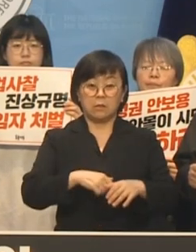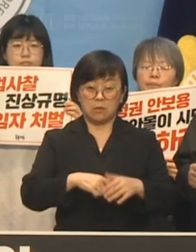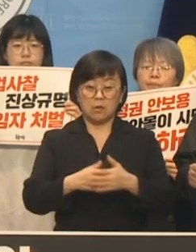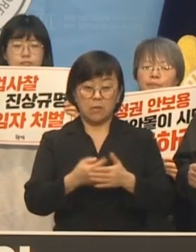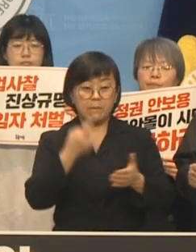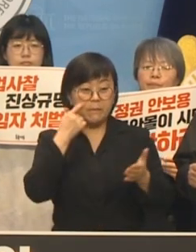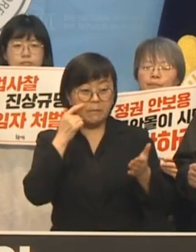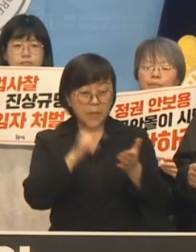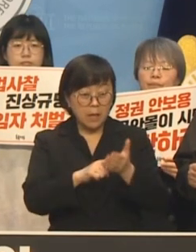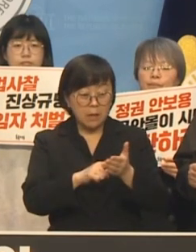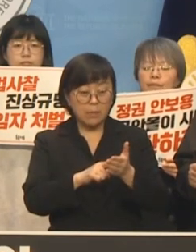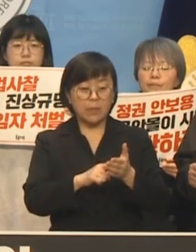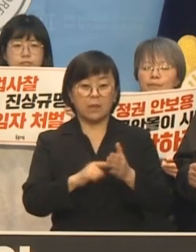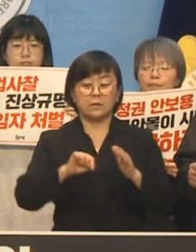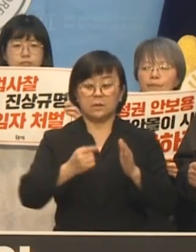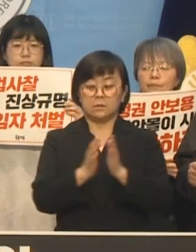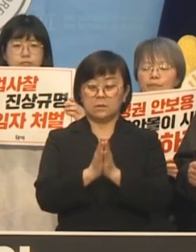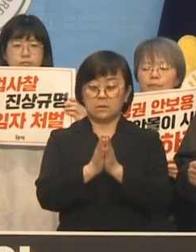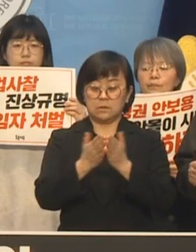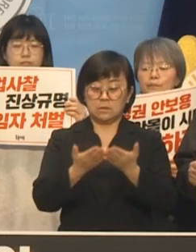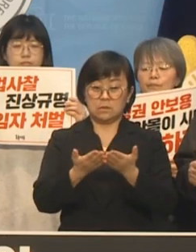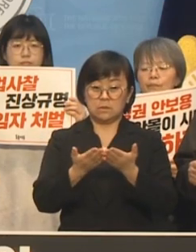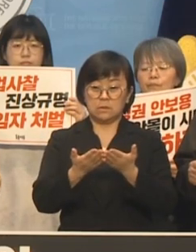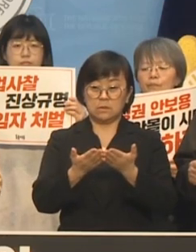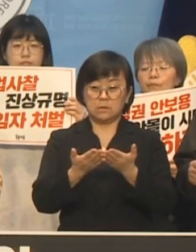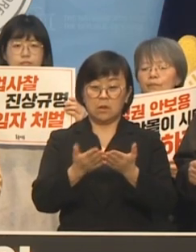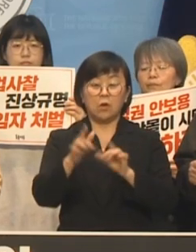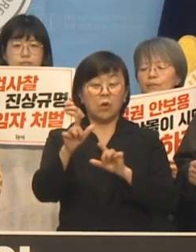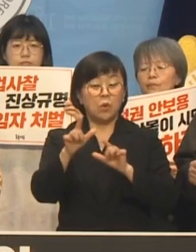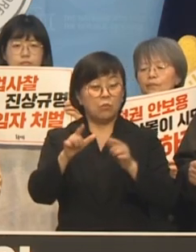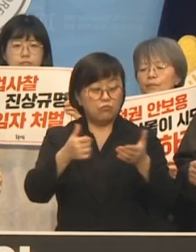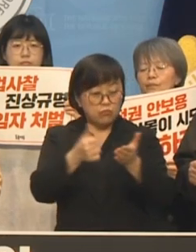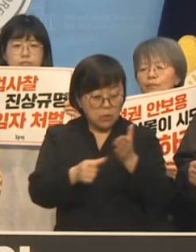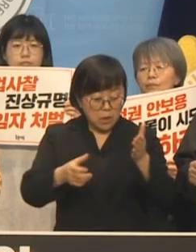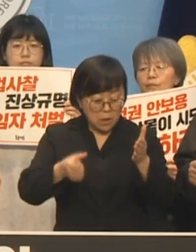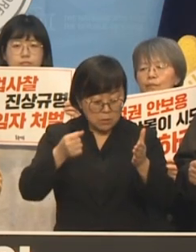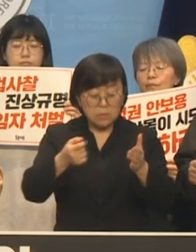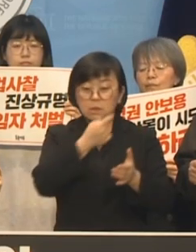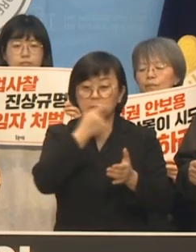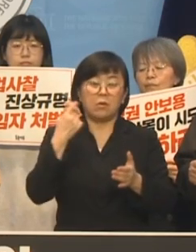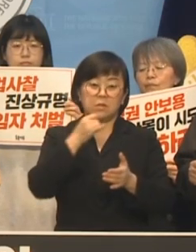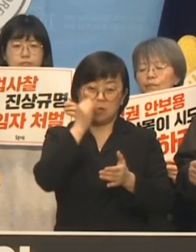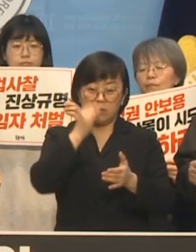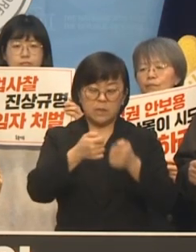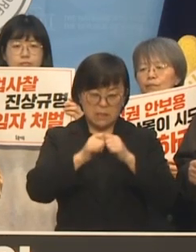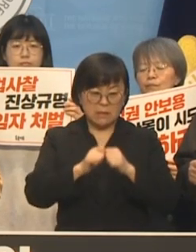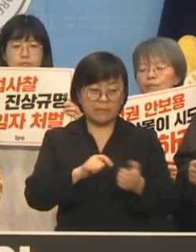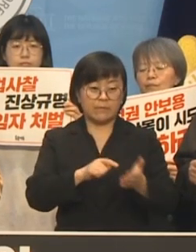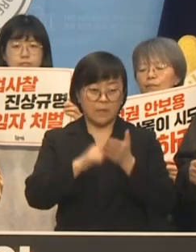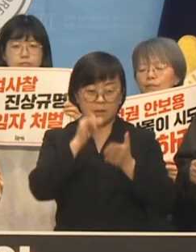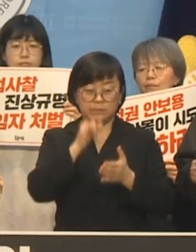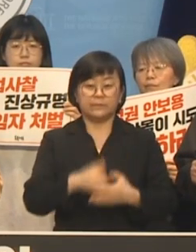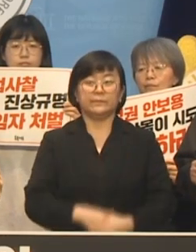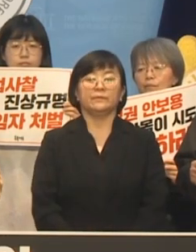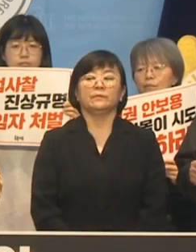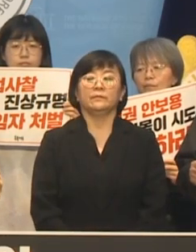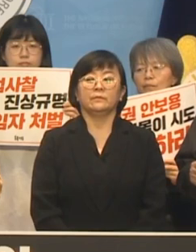잡힌 바로 이 당사자의 소지품 속에서 그 모든 증거가 낱낱이